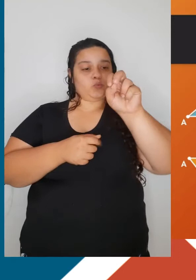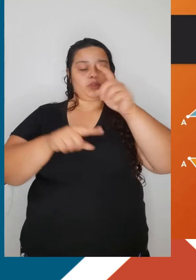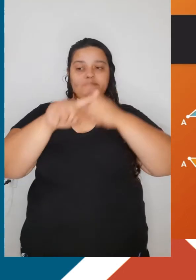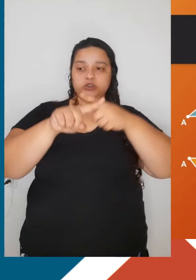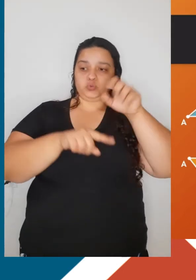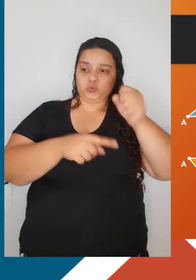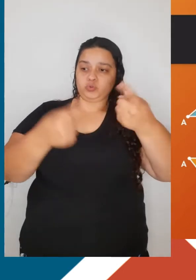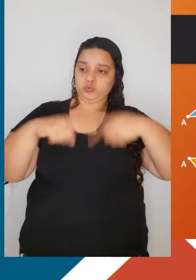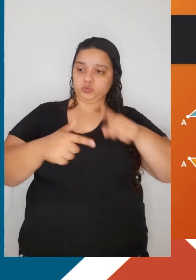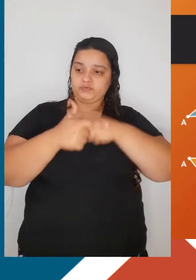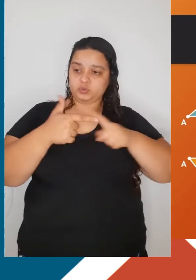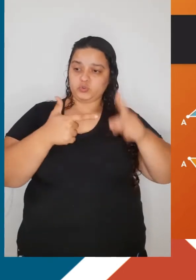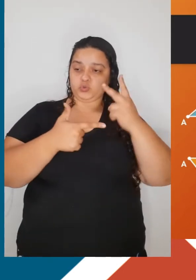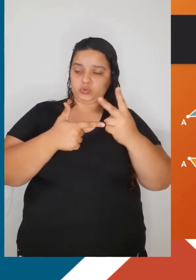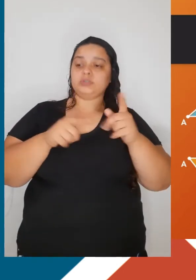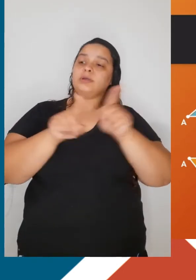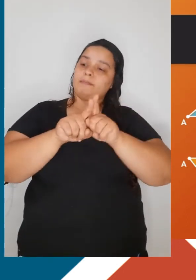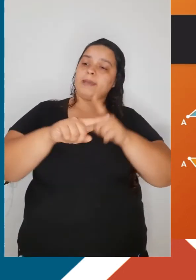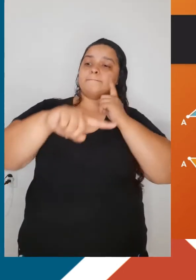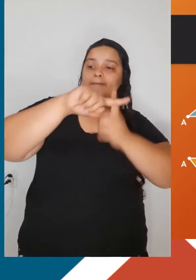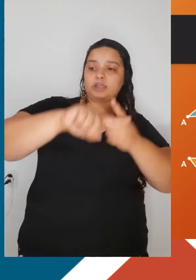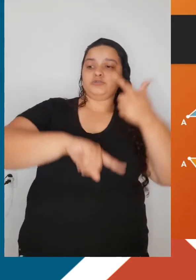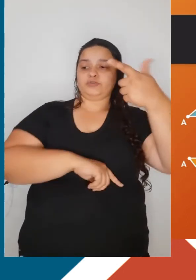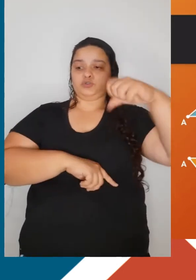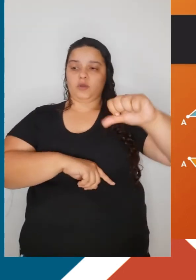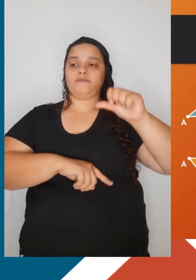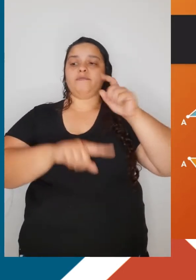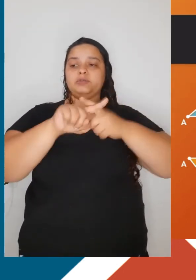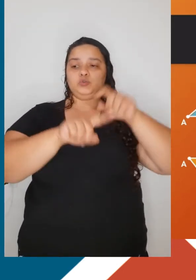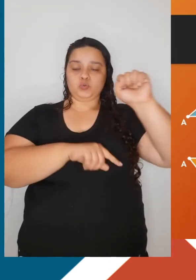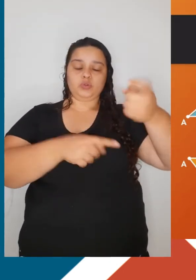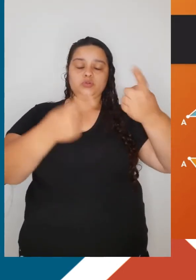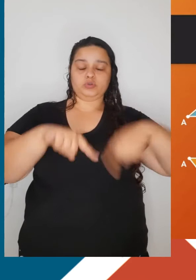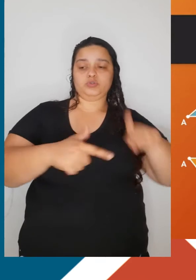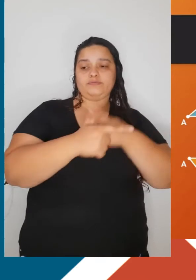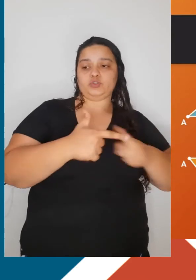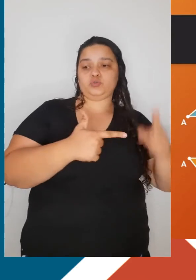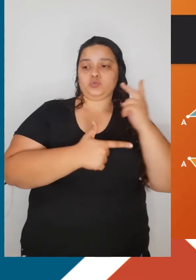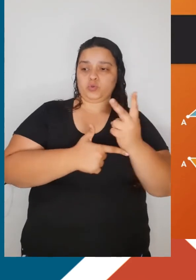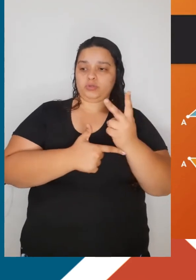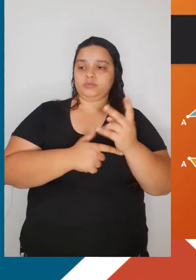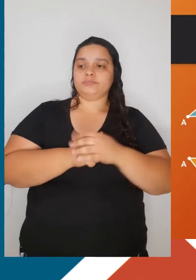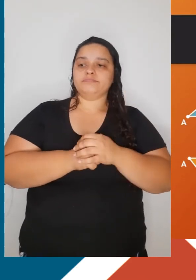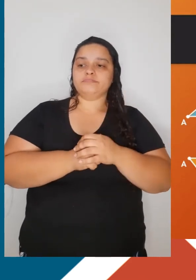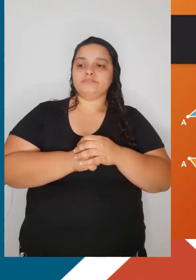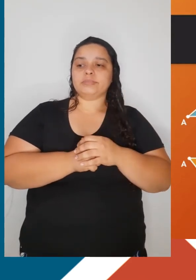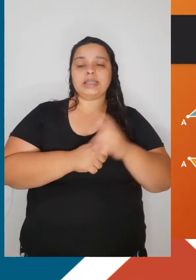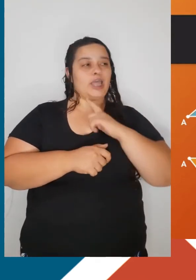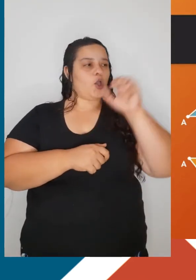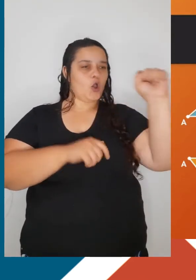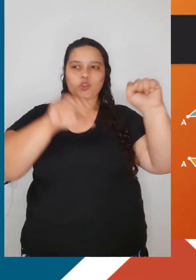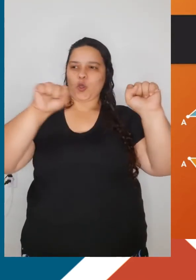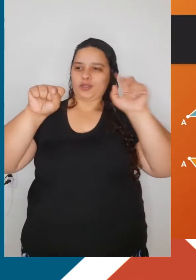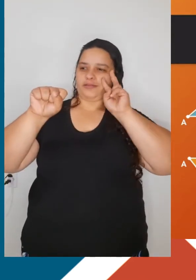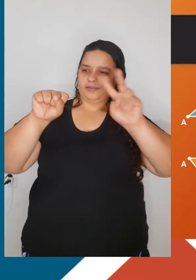50 vezes 8 sobre 2 mais 29 vezes 8 sobre 2. Como temos o 8 sobre 2 em ambas as parcelas